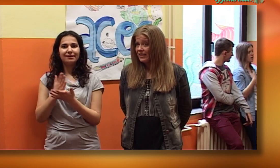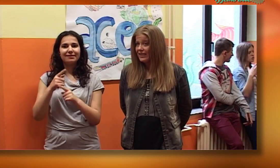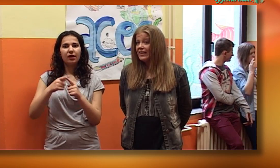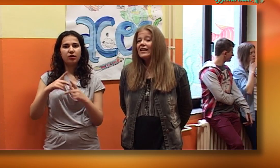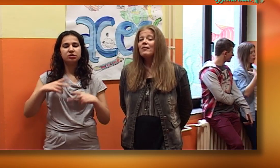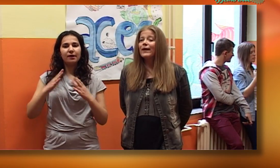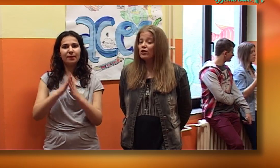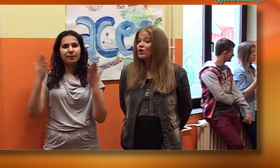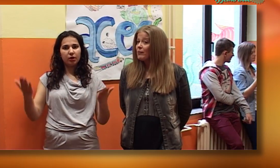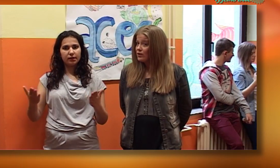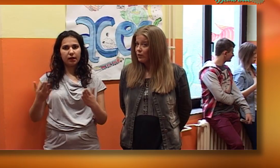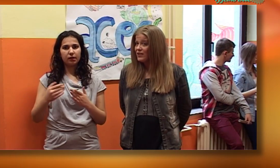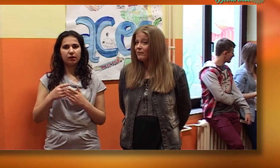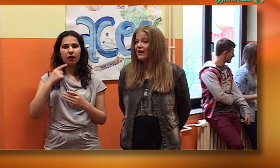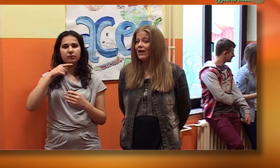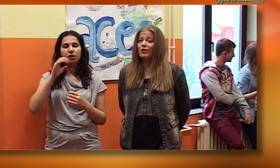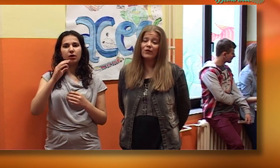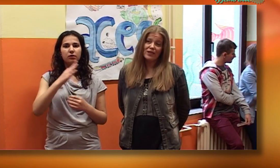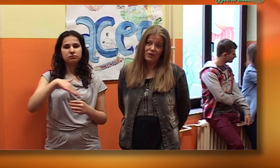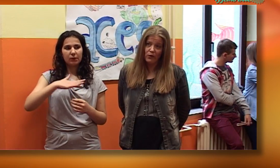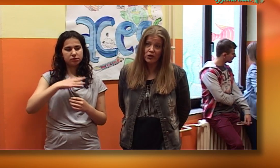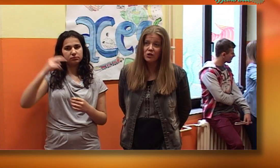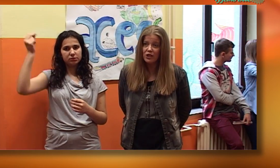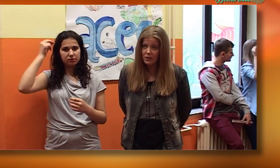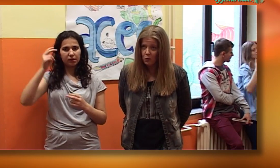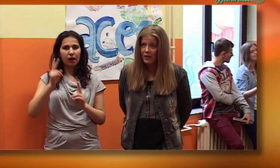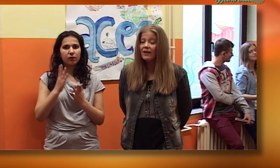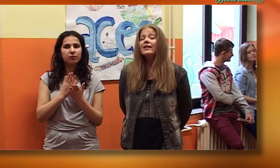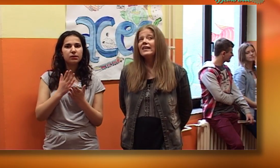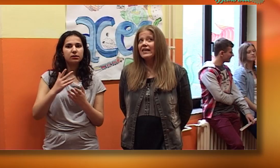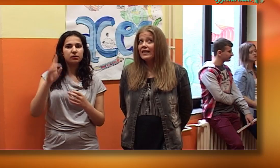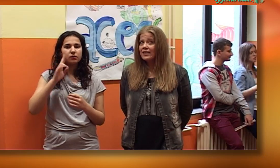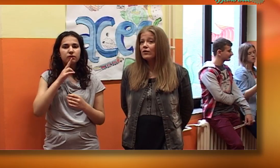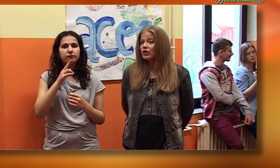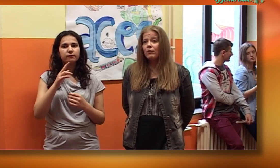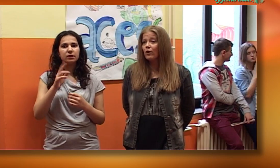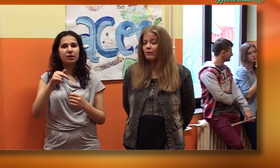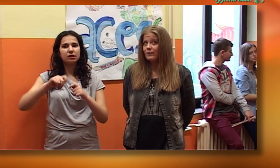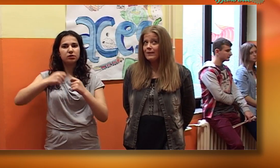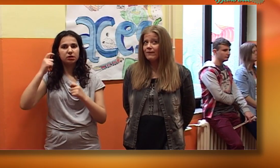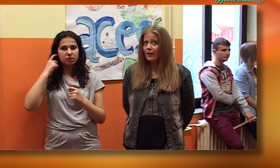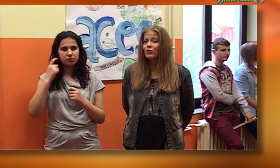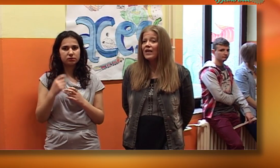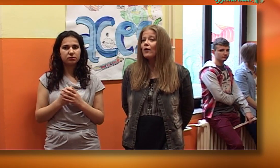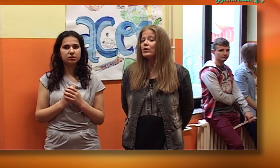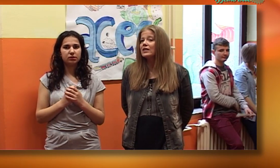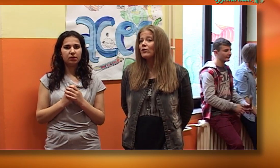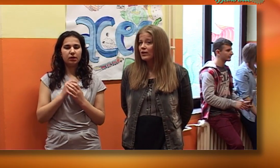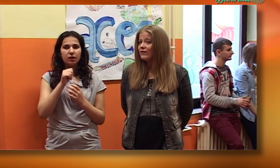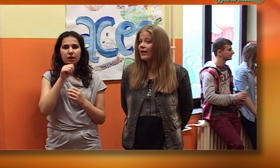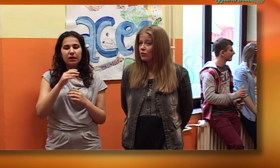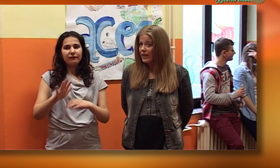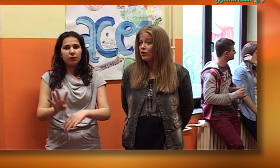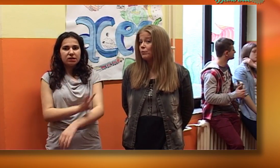školi, pričali su o svojim iskustvima, kako je živeti sa gluvoćom i štićenje sluha. I iskreno rečeno, vrlo su jako